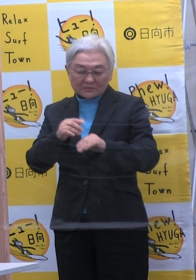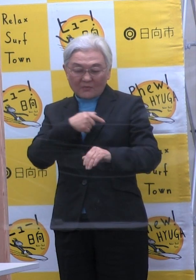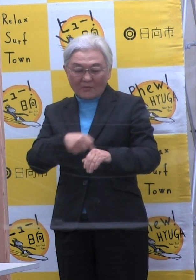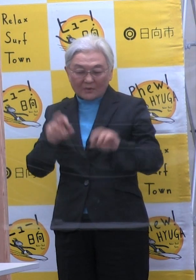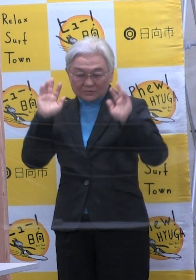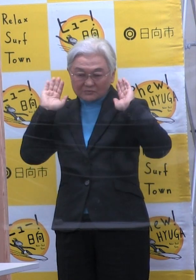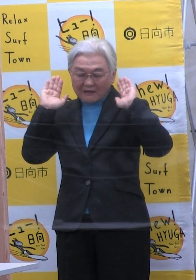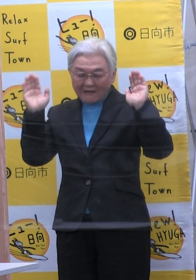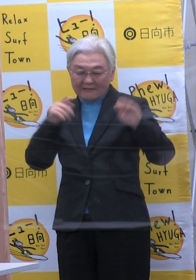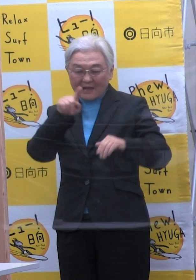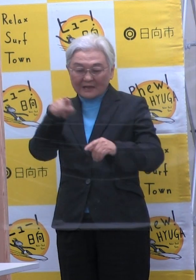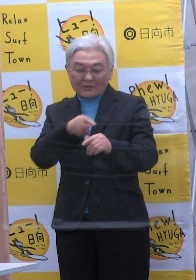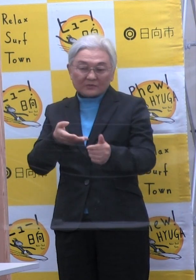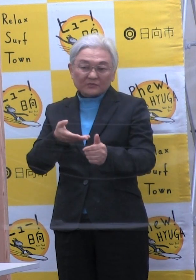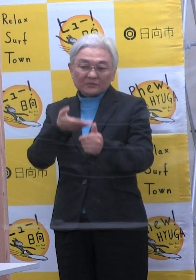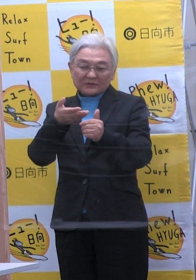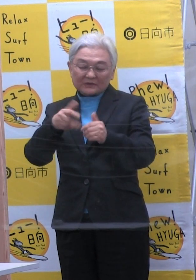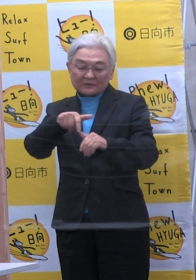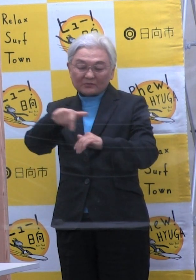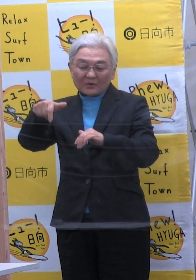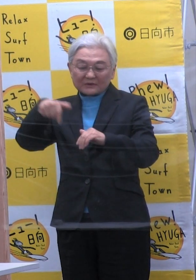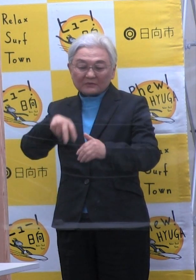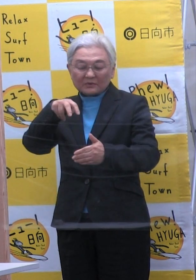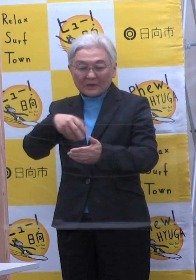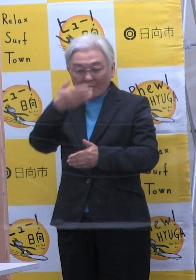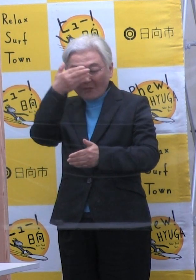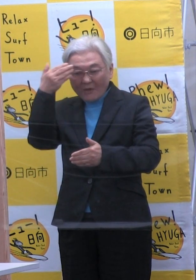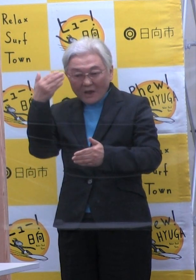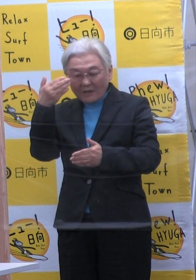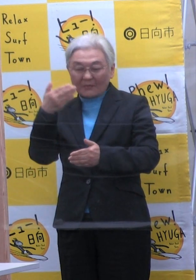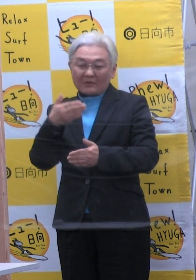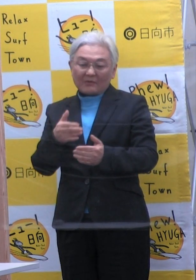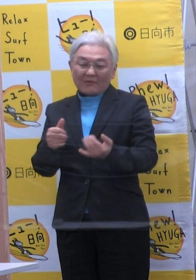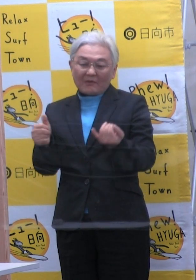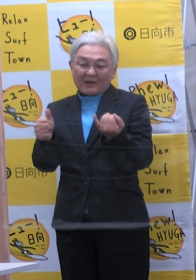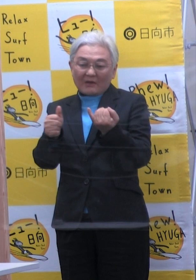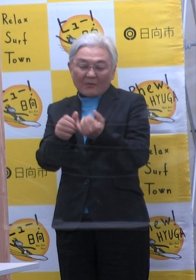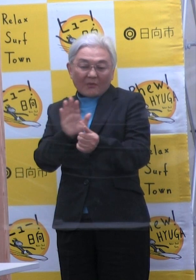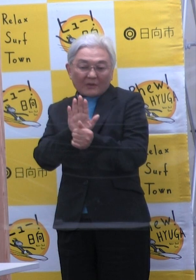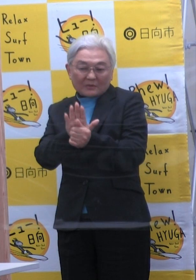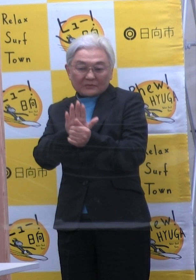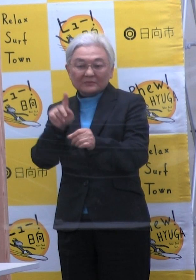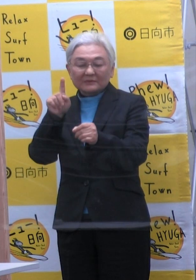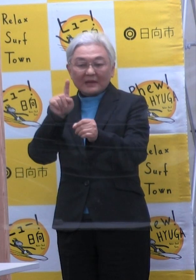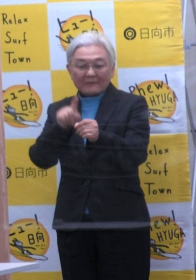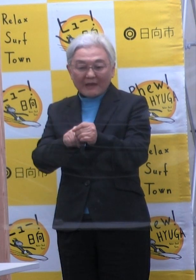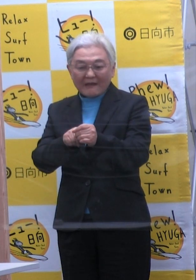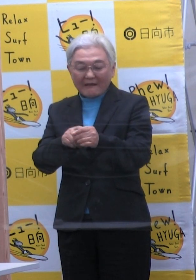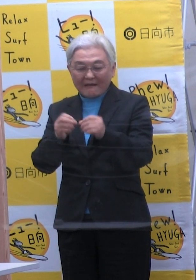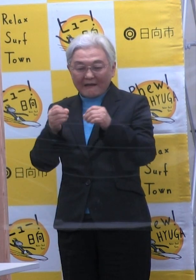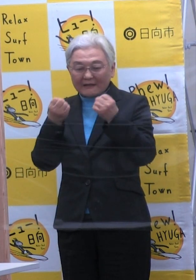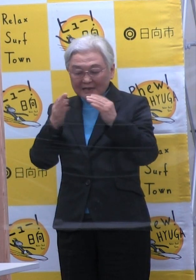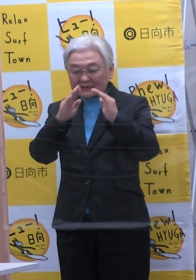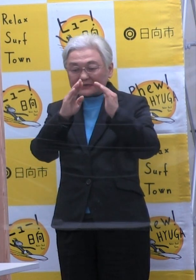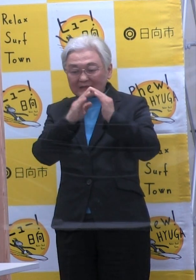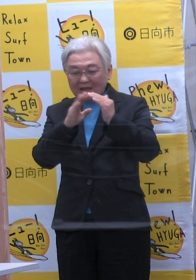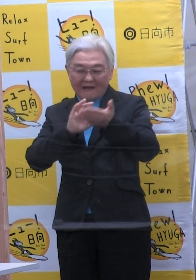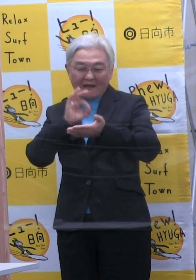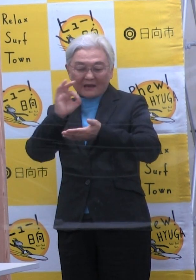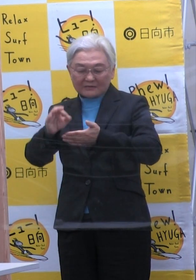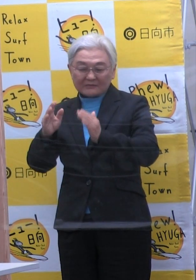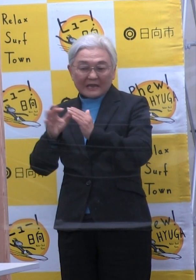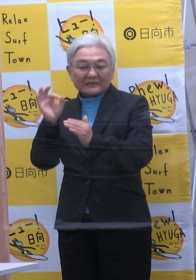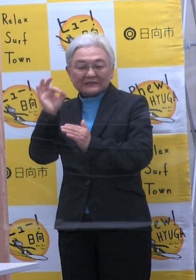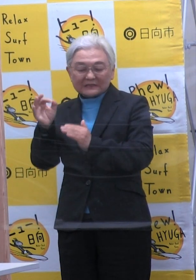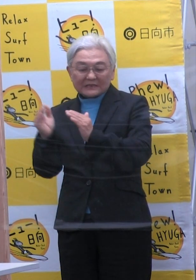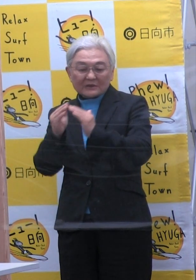づくりプロジェクトとして、若者の結婚を後押しするため、新居の購入、家賃、